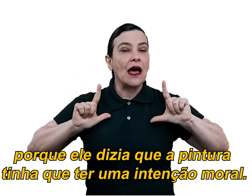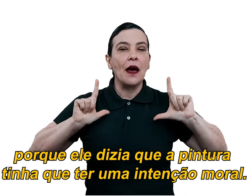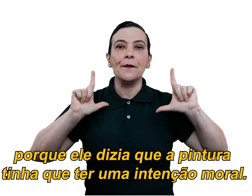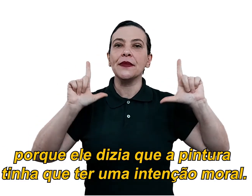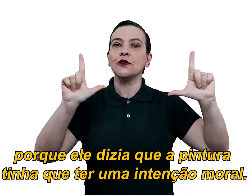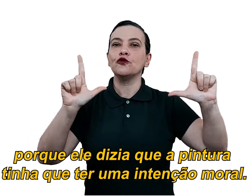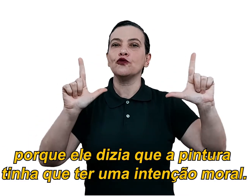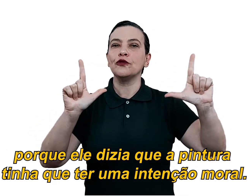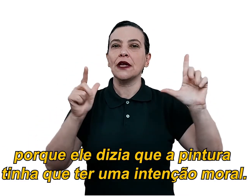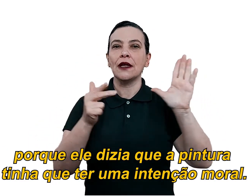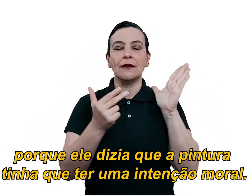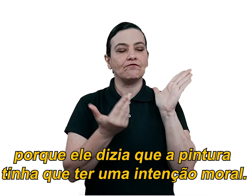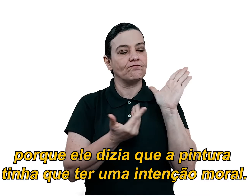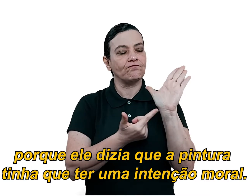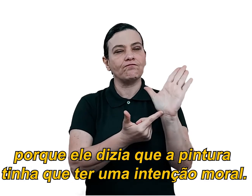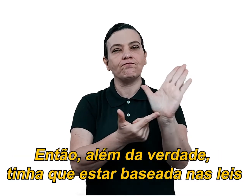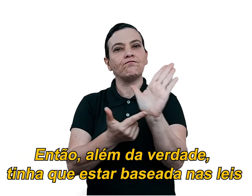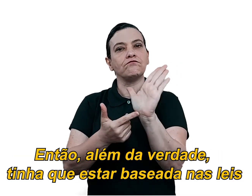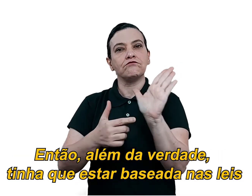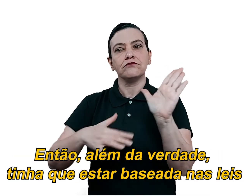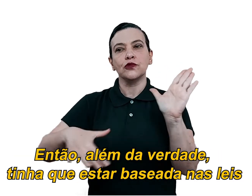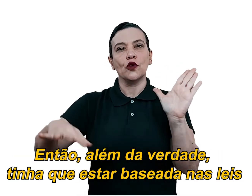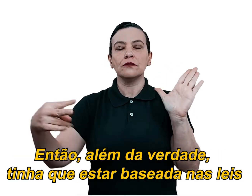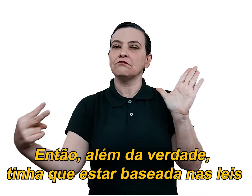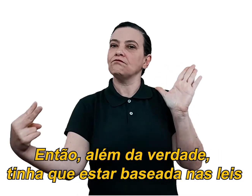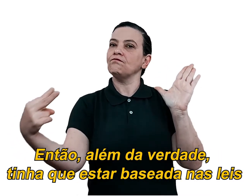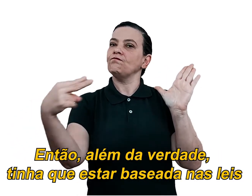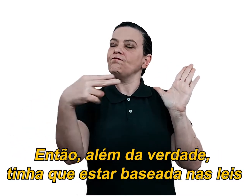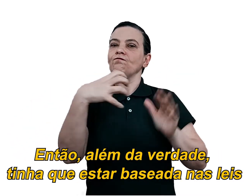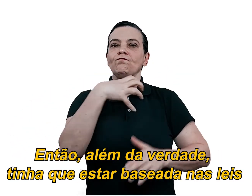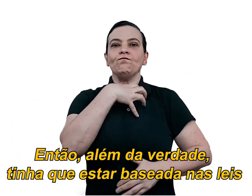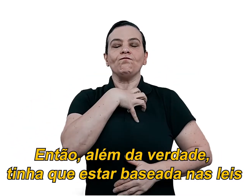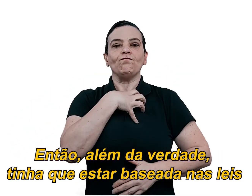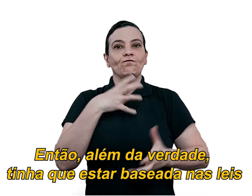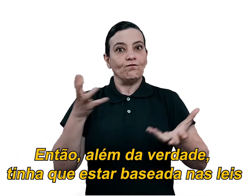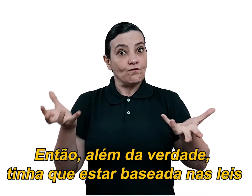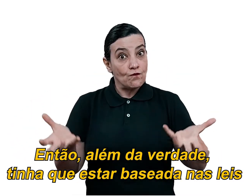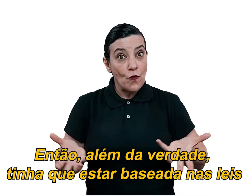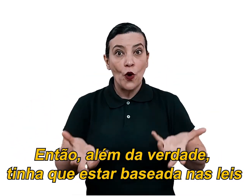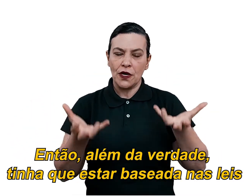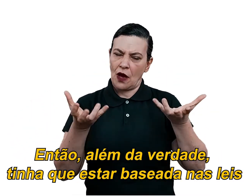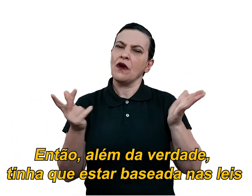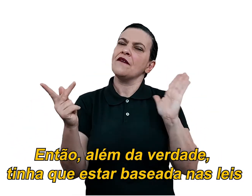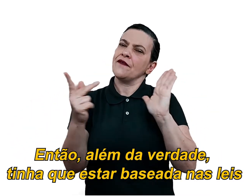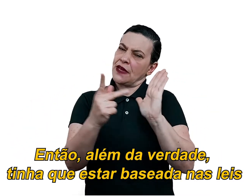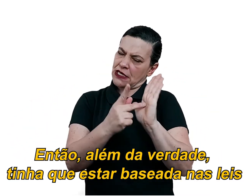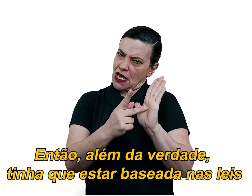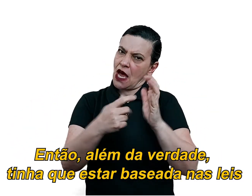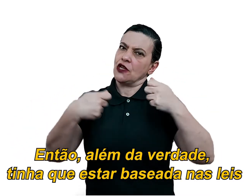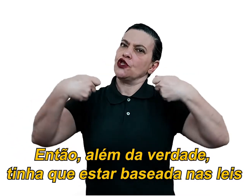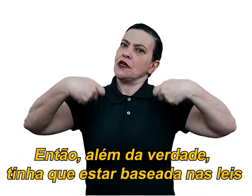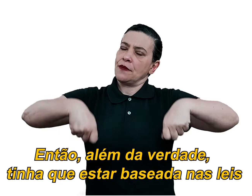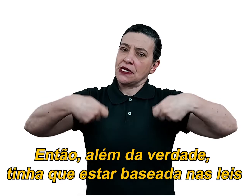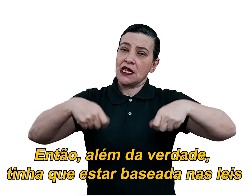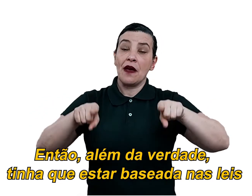moral, né? Então, além da verdade, tinha que estar baseada nas leis,